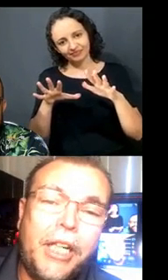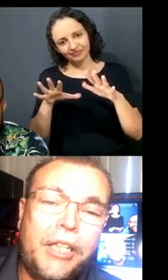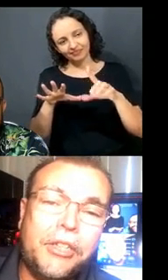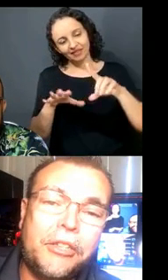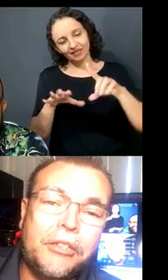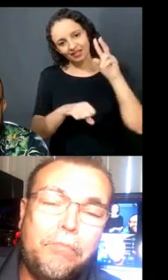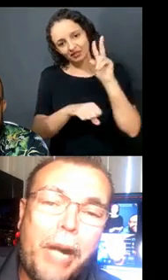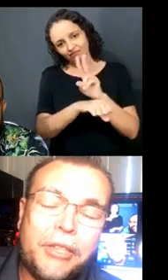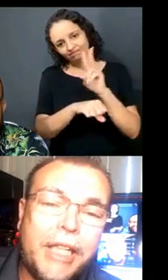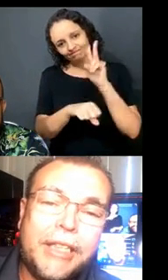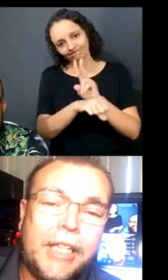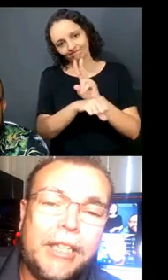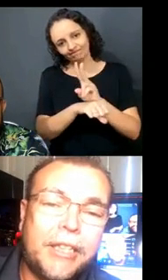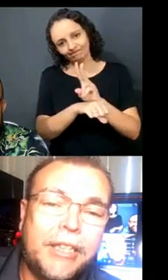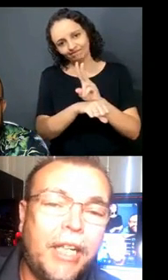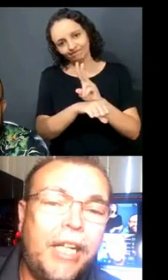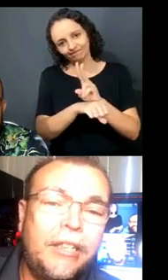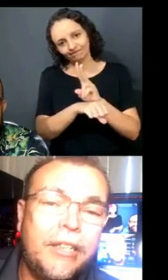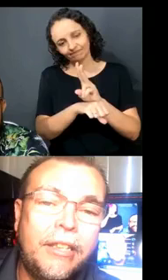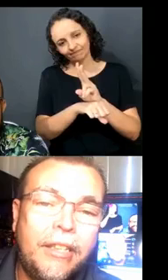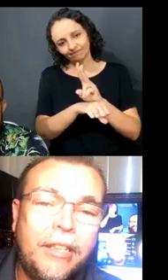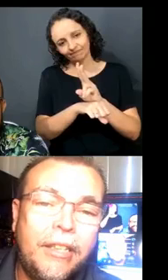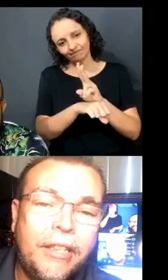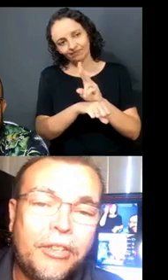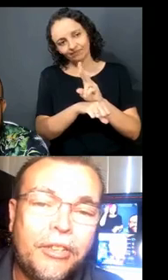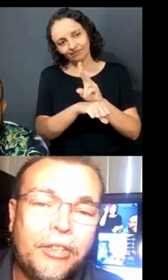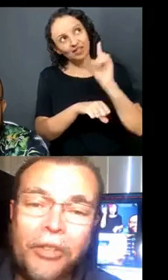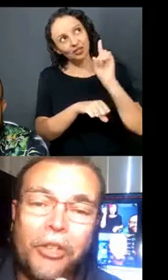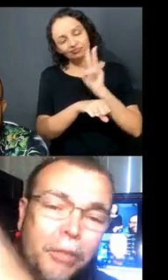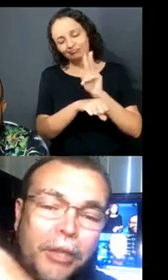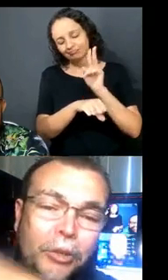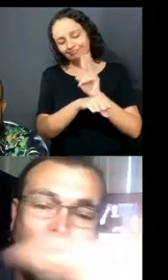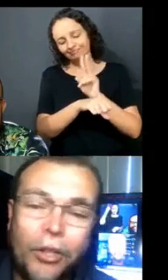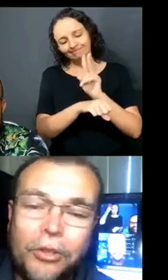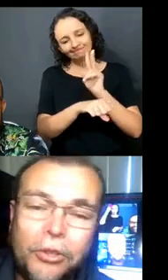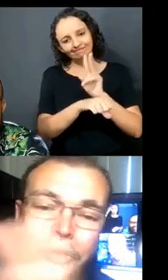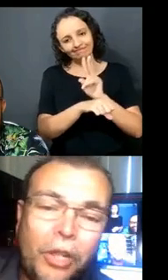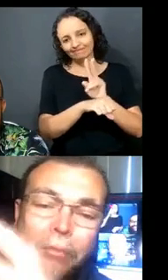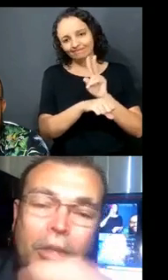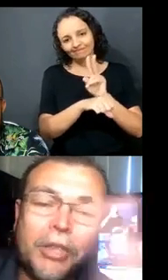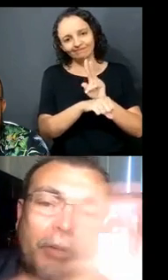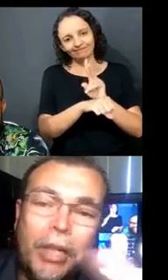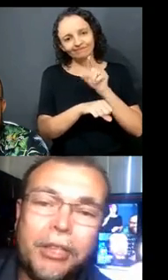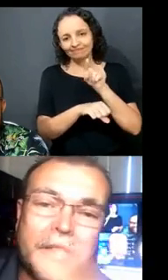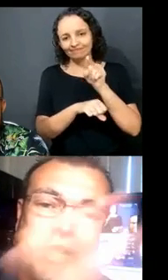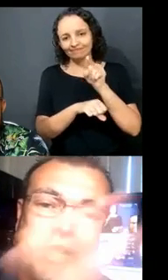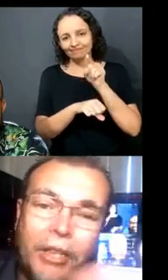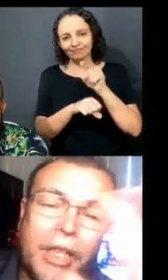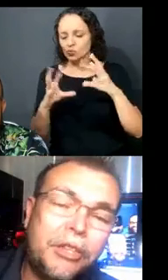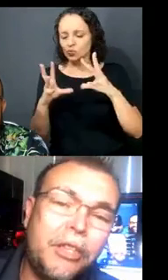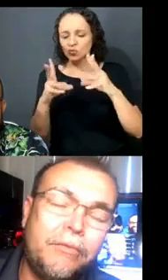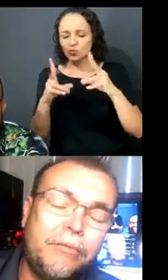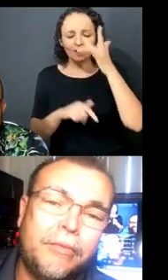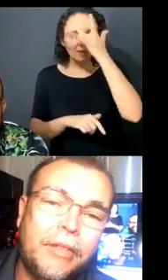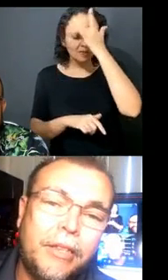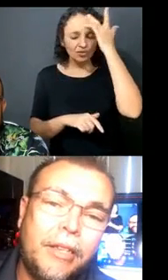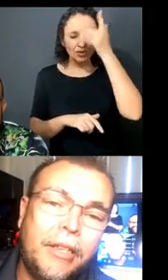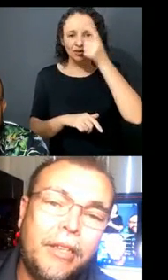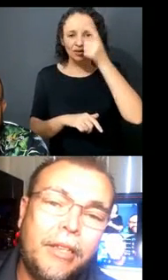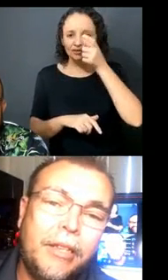proteja vocês debaixo das asas dele. Não só vocês, mas todos os nossos irmãos e irmãs que estão aí nos